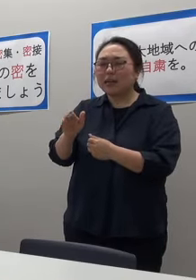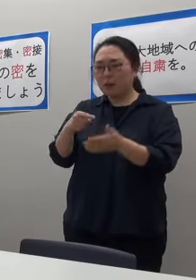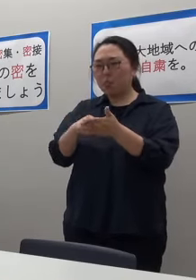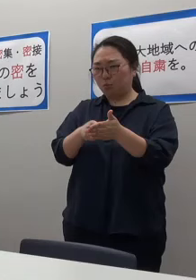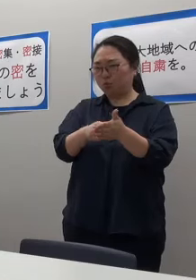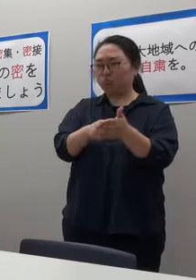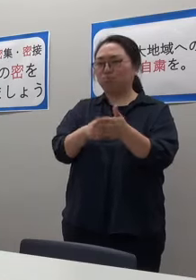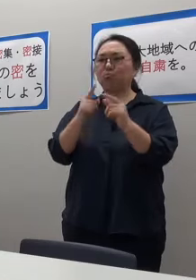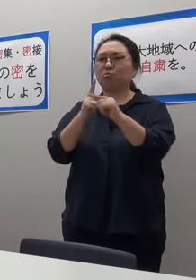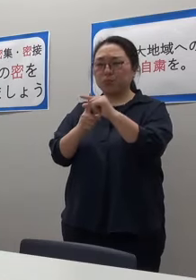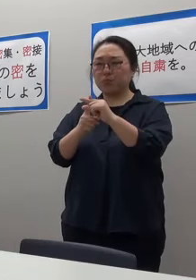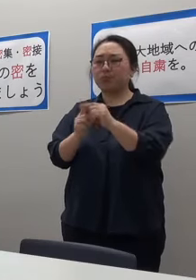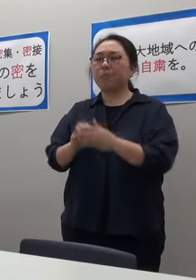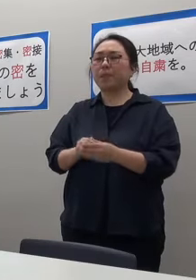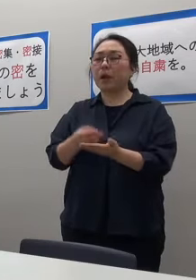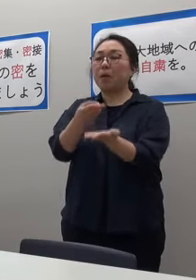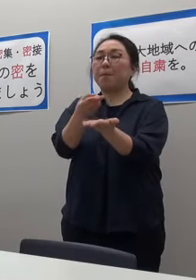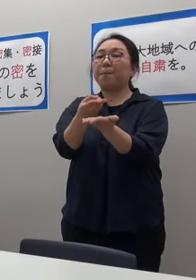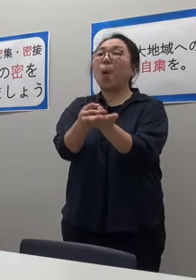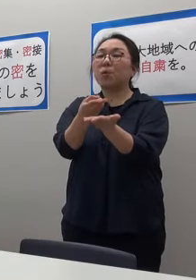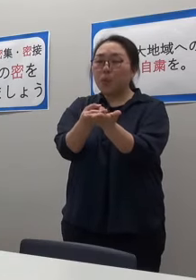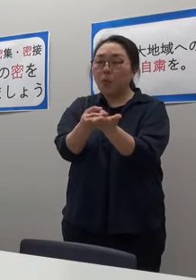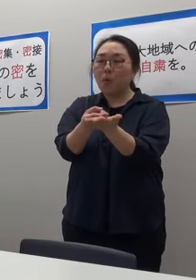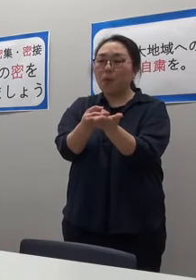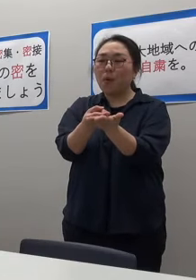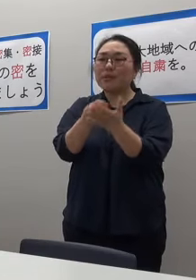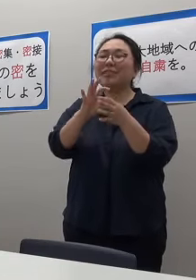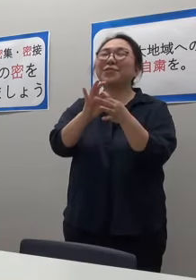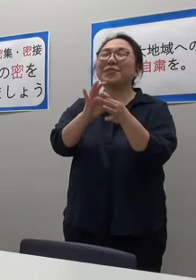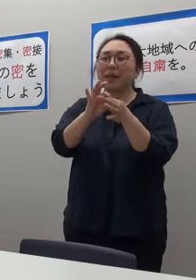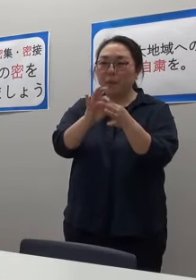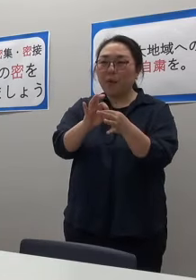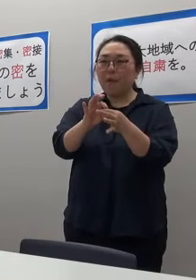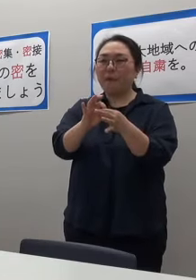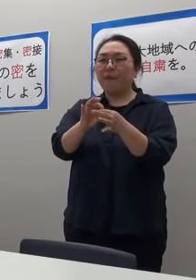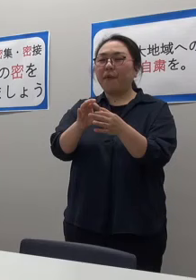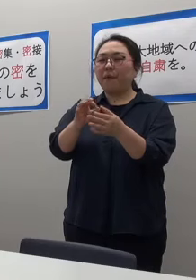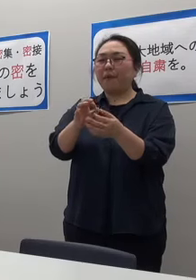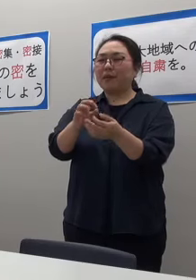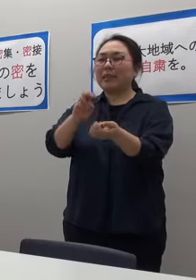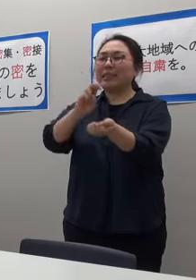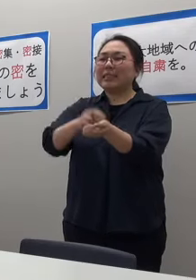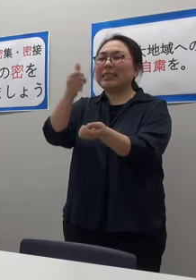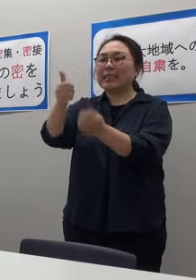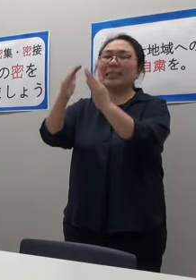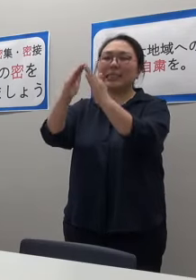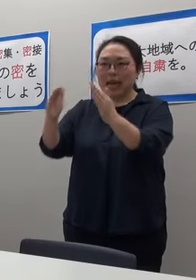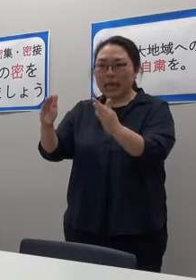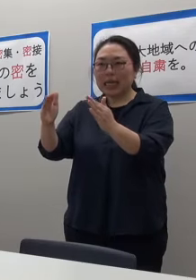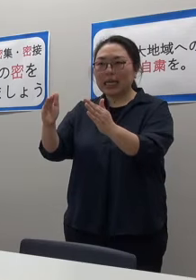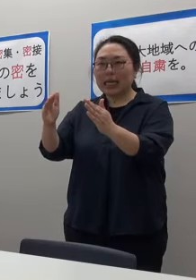床の方もですね、医師会とか、あるいは病院教育会の会員となっておられる